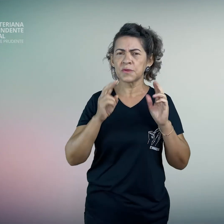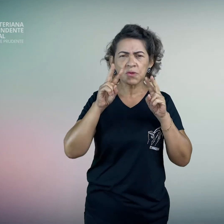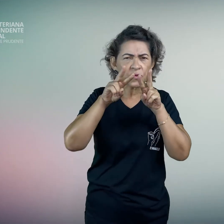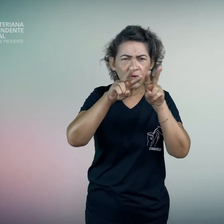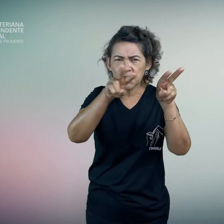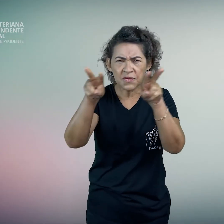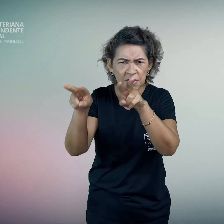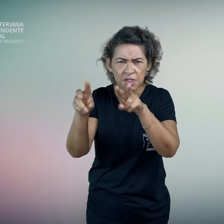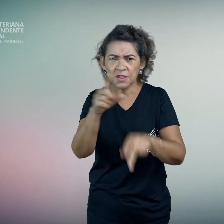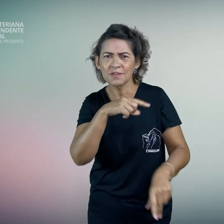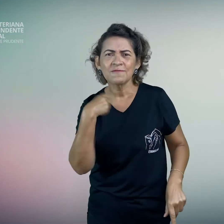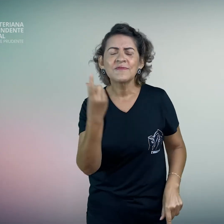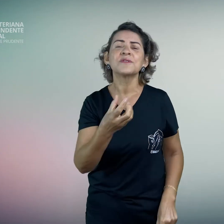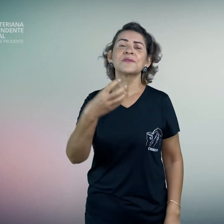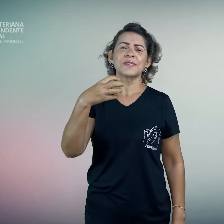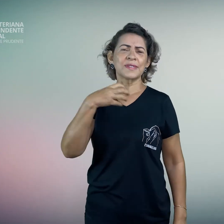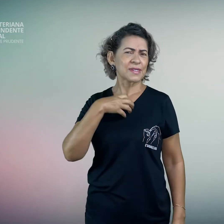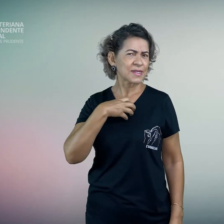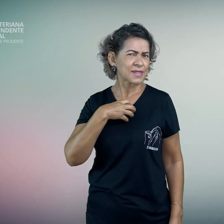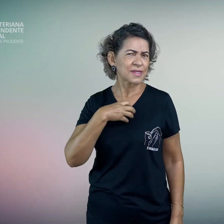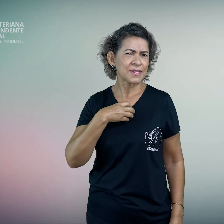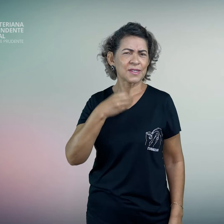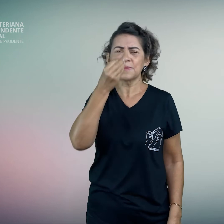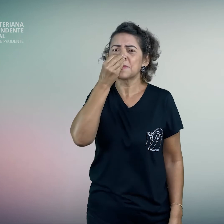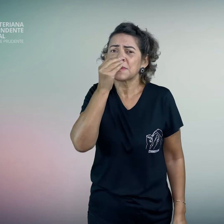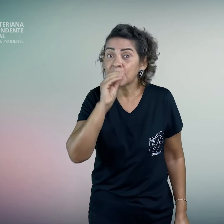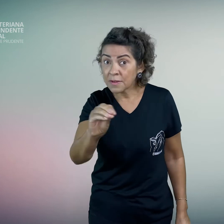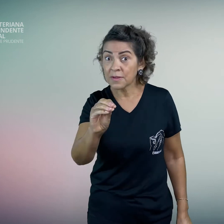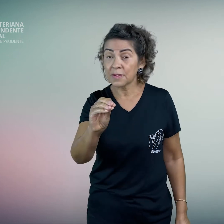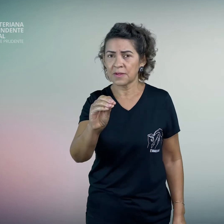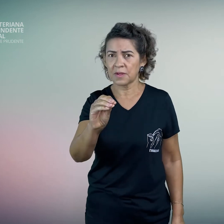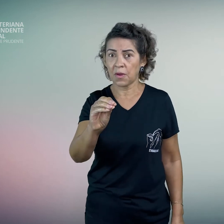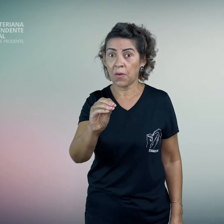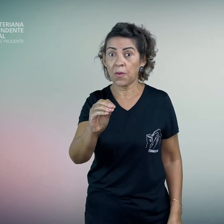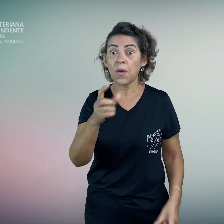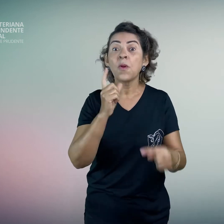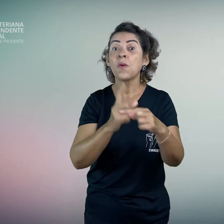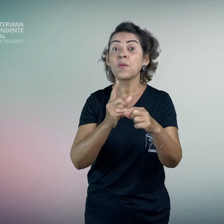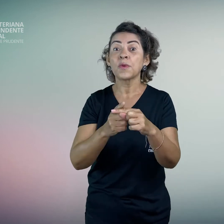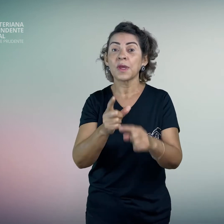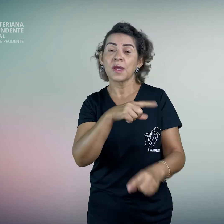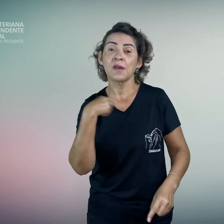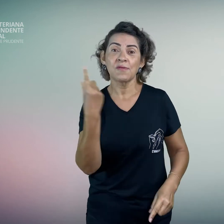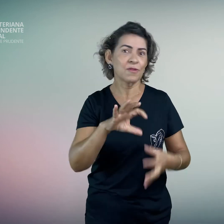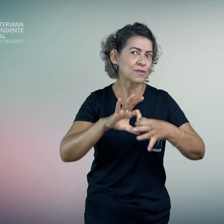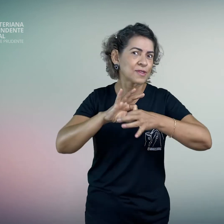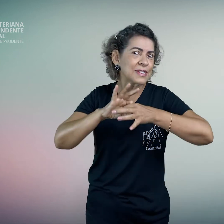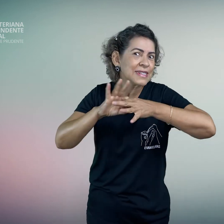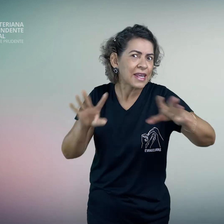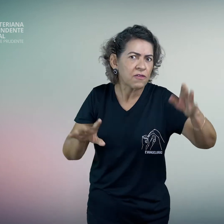Veja, todos experimentamos algum grau de rejeição, pois ninguém está imune ao